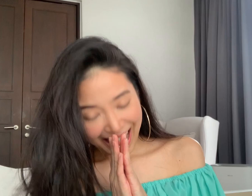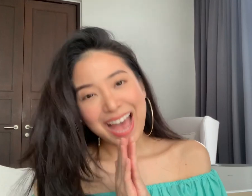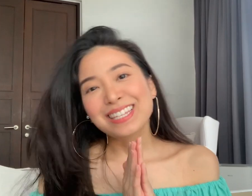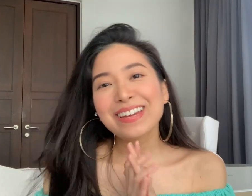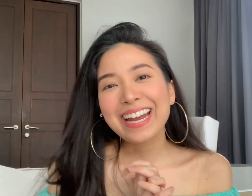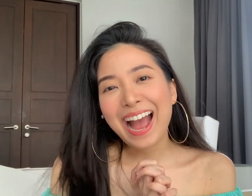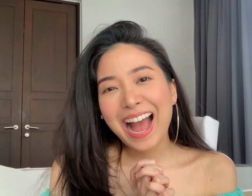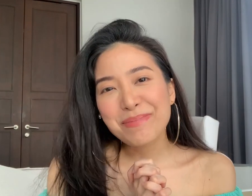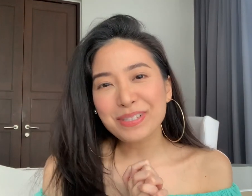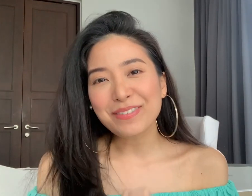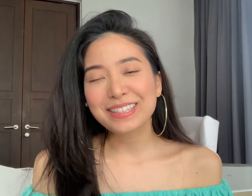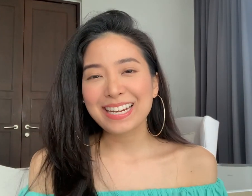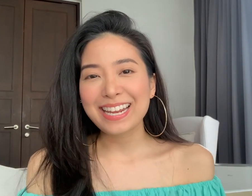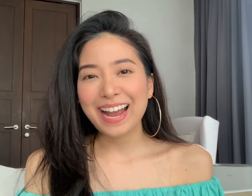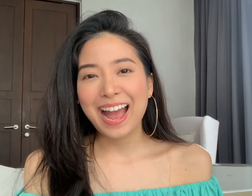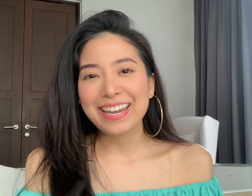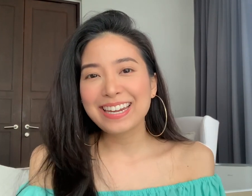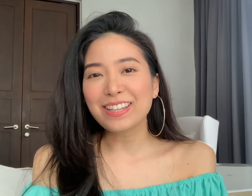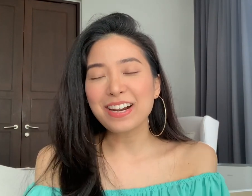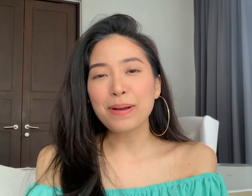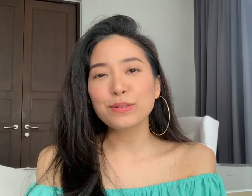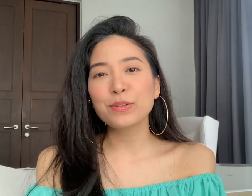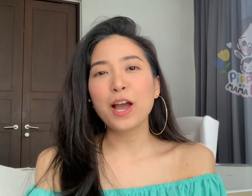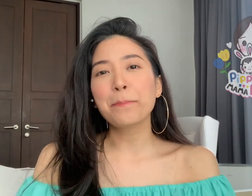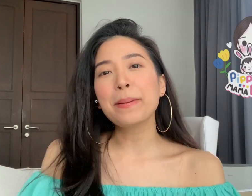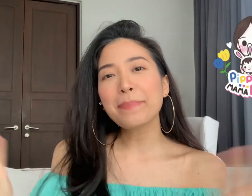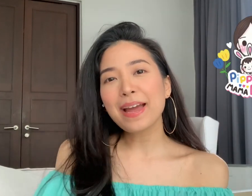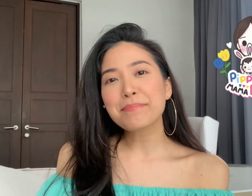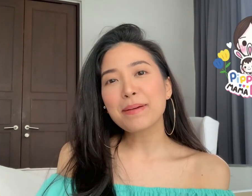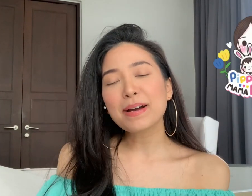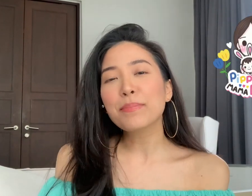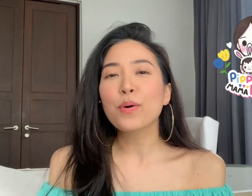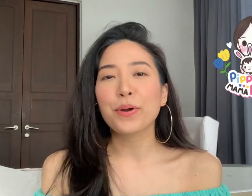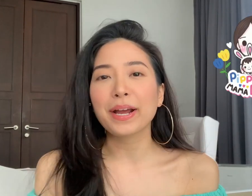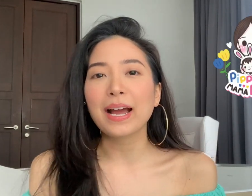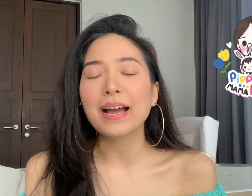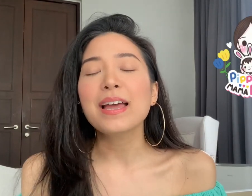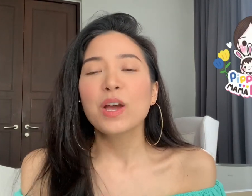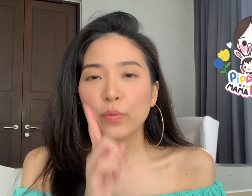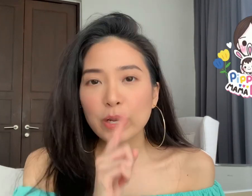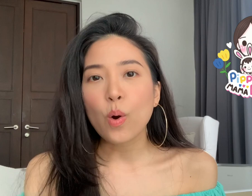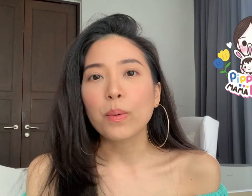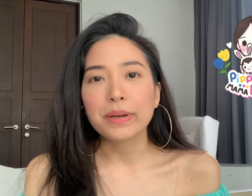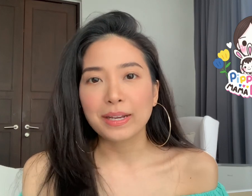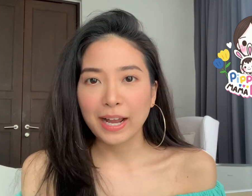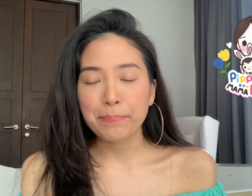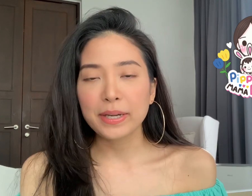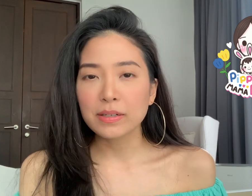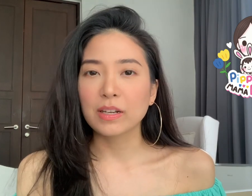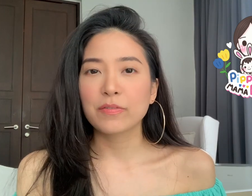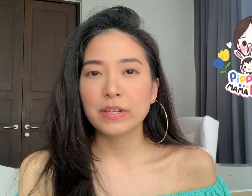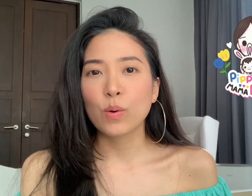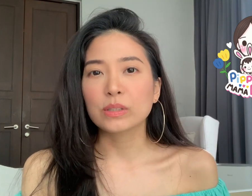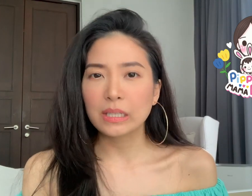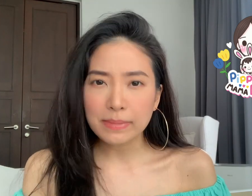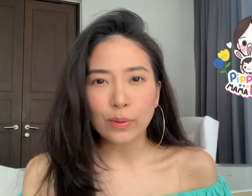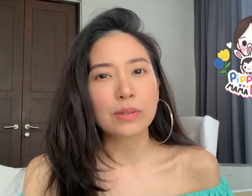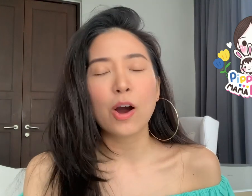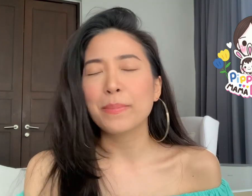สวสดีค่ะโสาวิตรีค่ะยนดตอนรบเข้สู่ช่อง Pippa & Mama Boวิดีโของวี้นะคะเป็นหนึงในวิดีโอที่มีคนขอมา